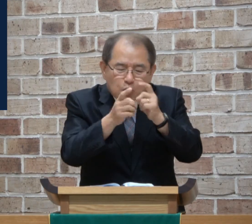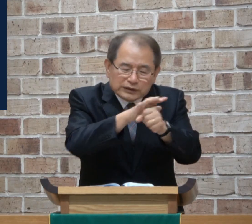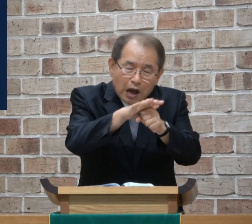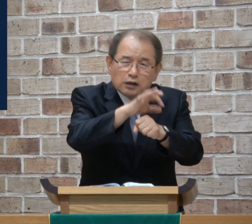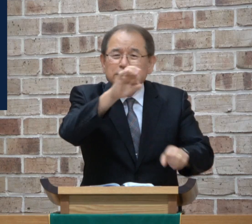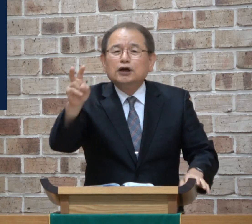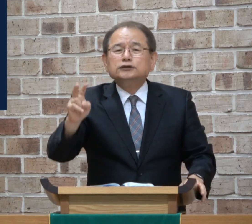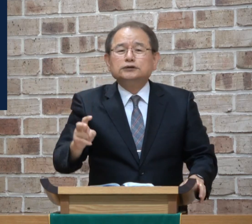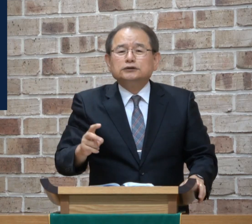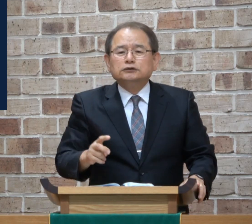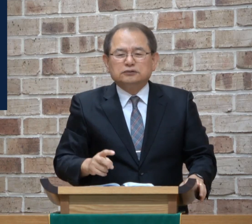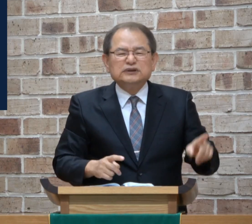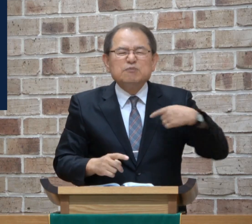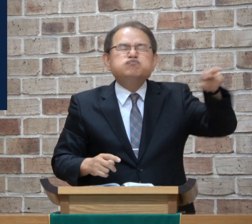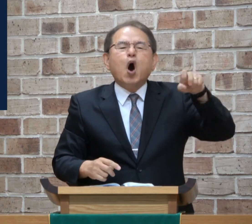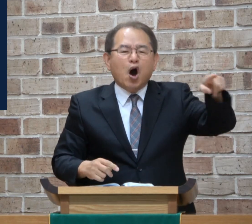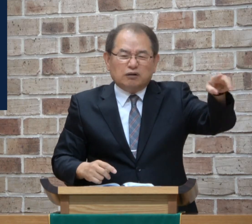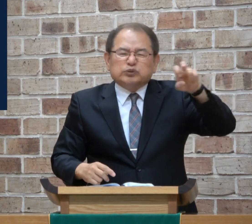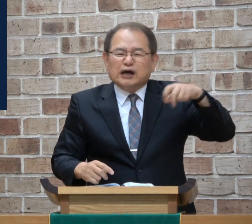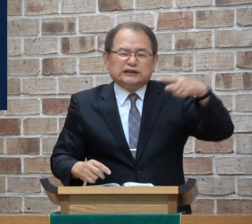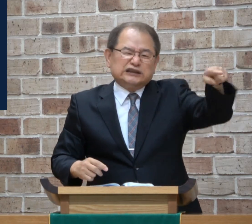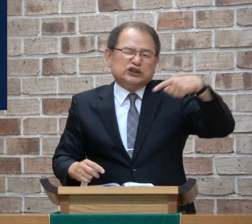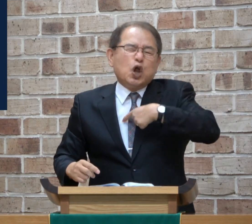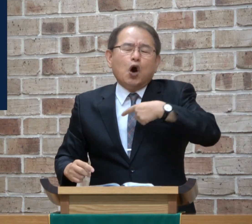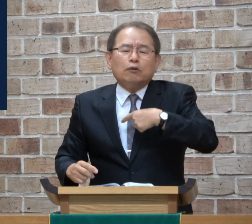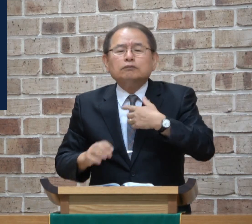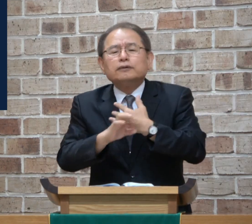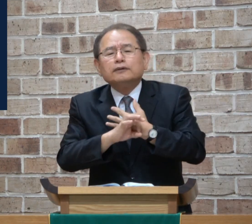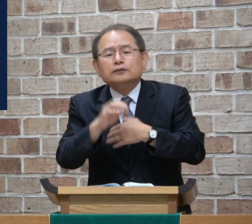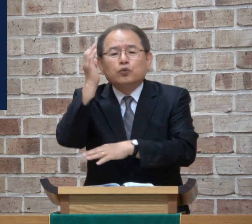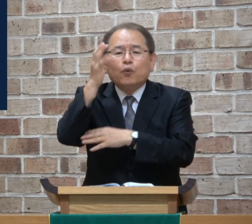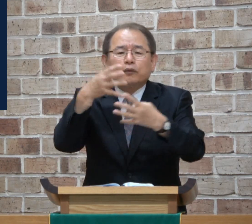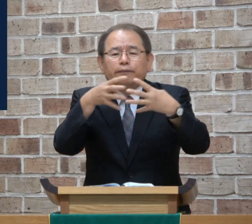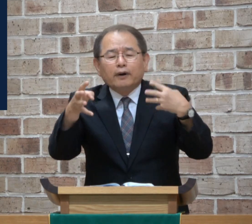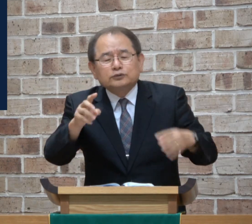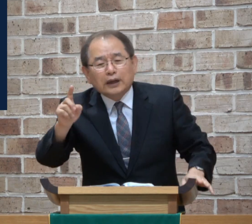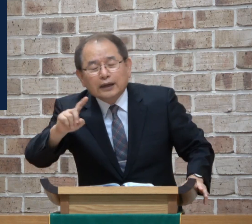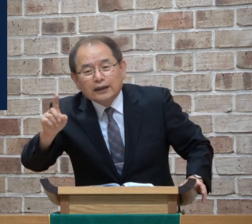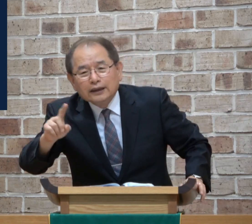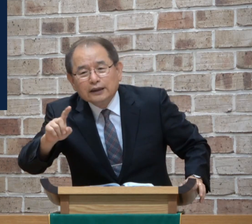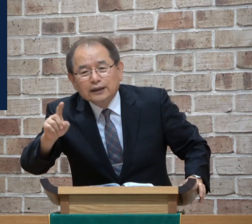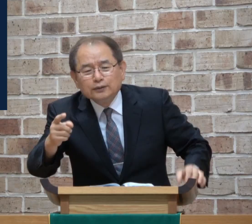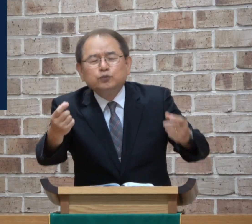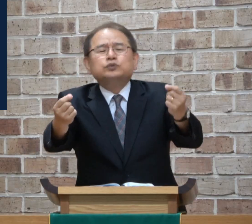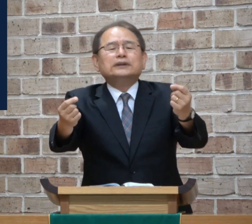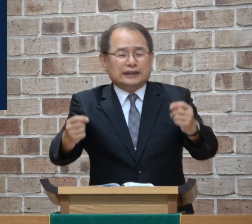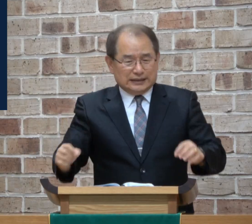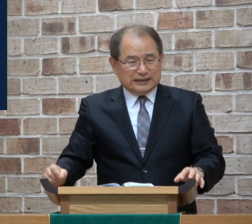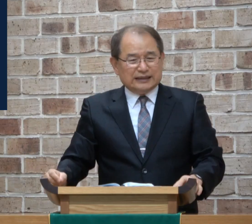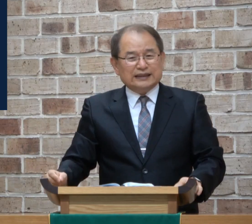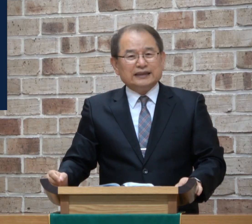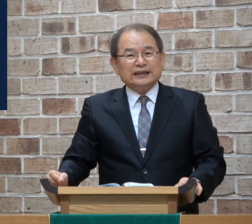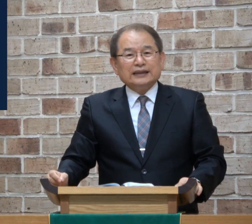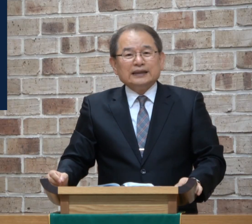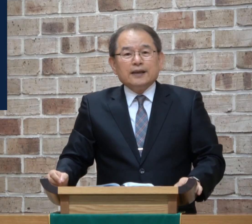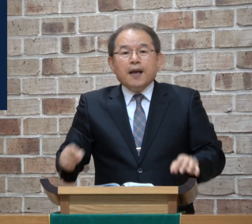있습니다. 여러분 내가 말씀과 기도를 아무리 잘한다고 해도 그 안에 사랑이 없으면 그것은 말씀에서 일치되지 않은